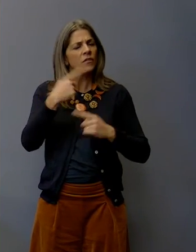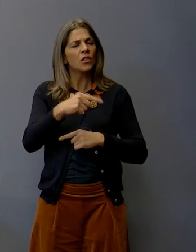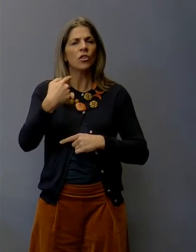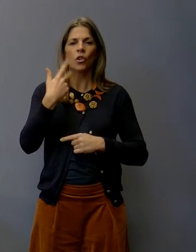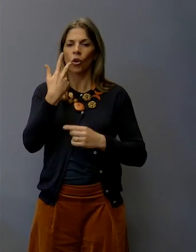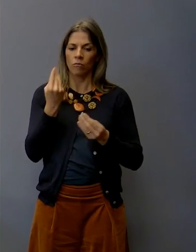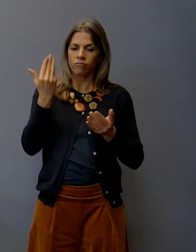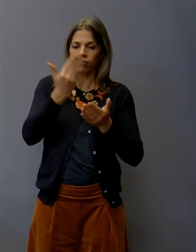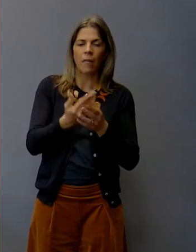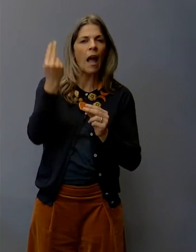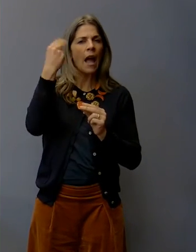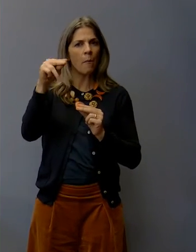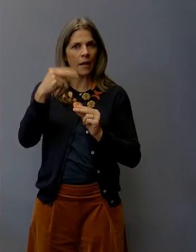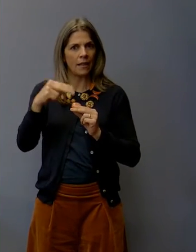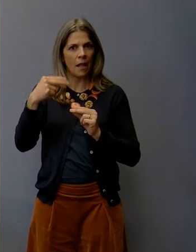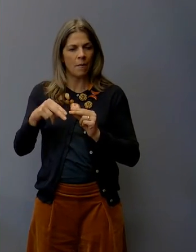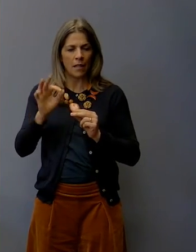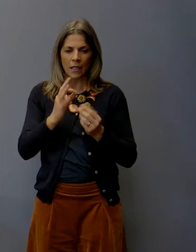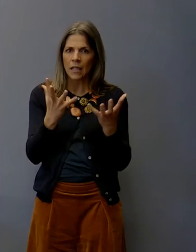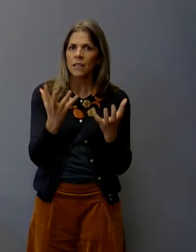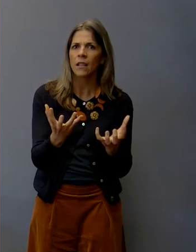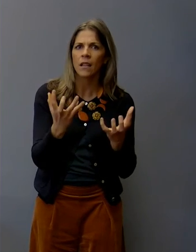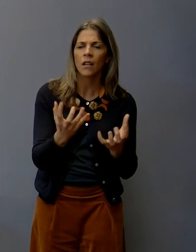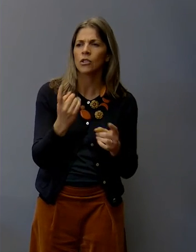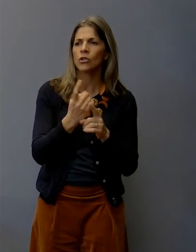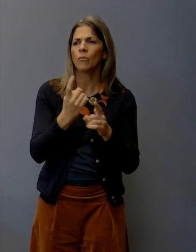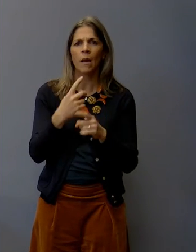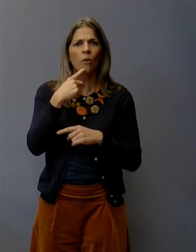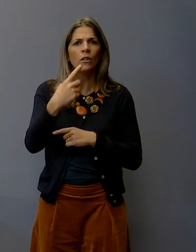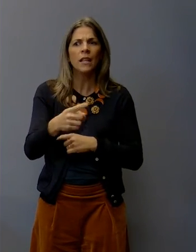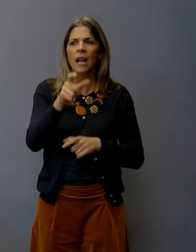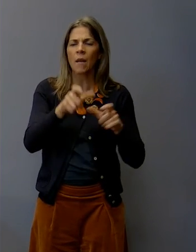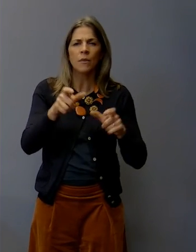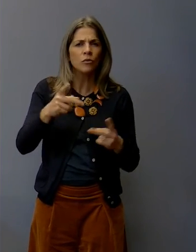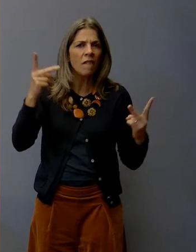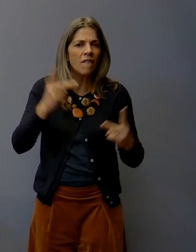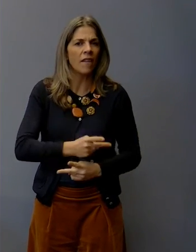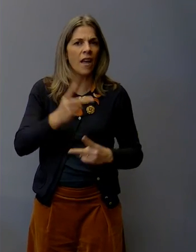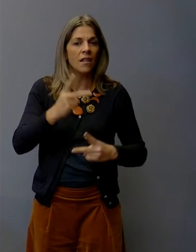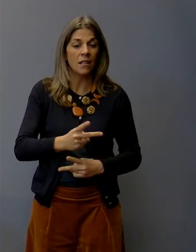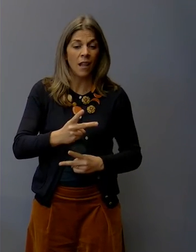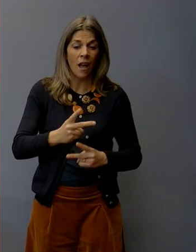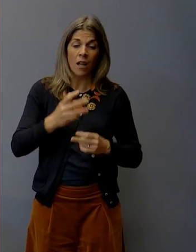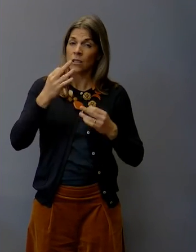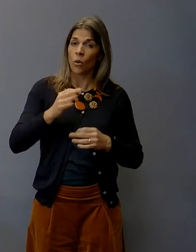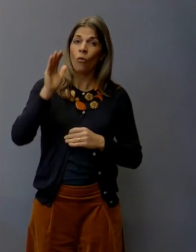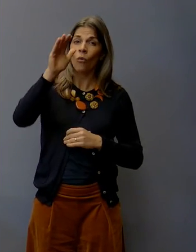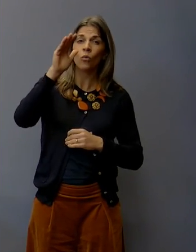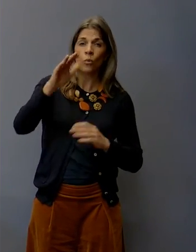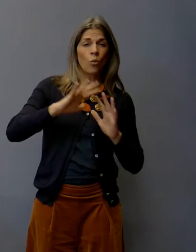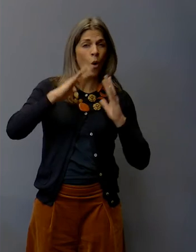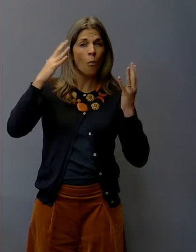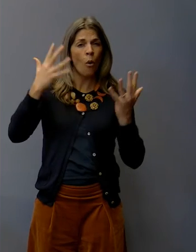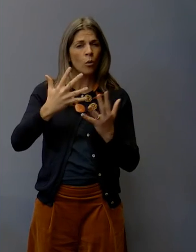questo ci costringevano a dire alla gente che il mondo non sarà per sempre bello e fantastico come gli spacciatori ed